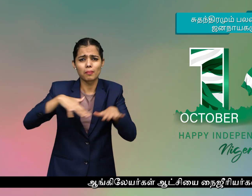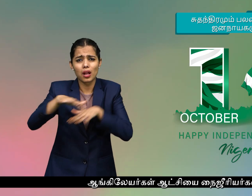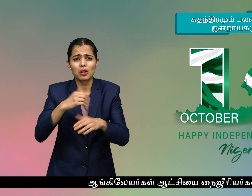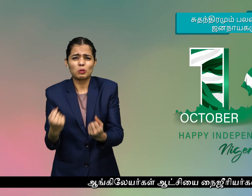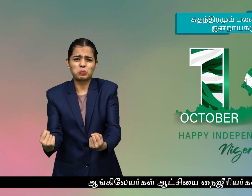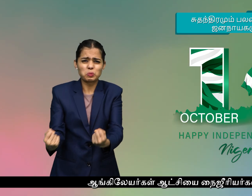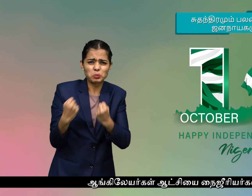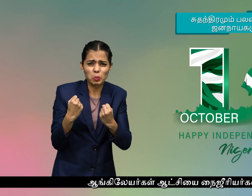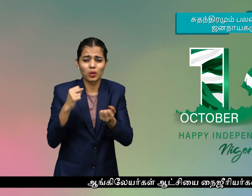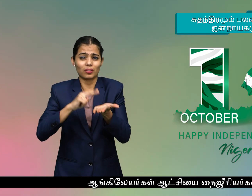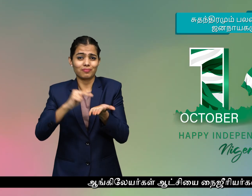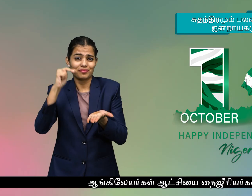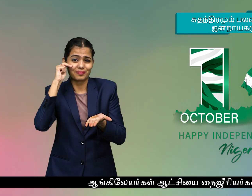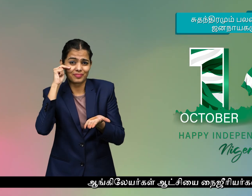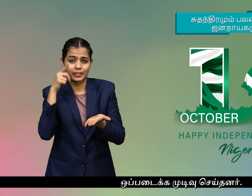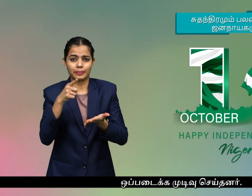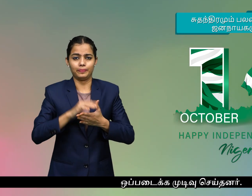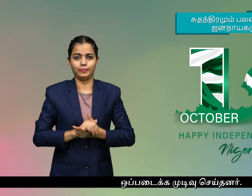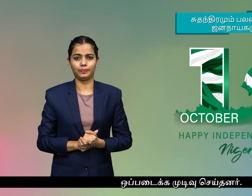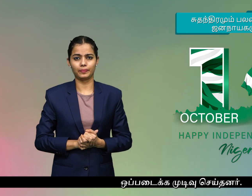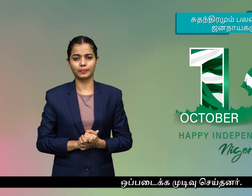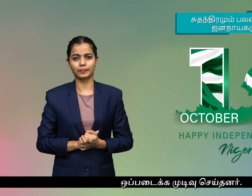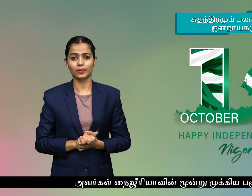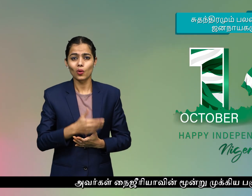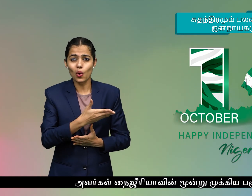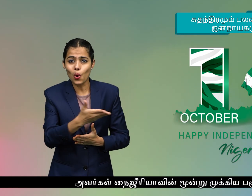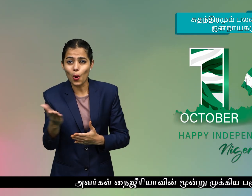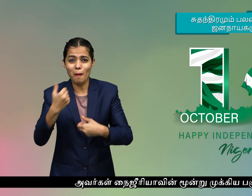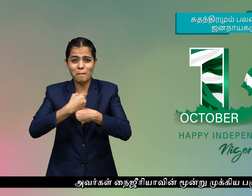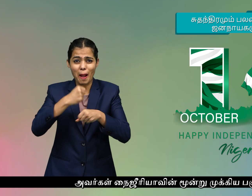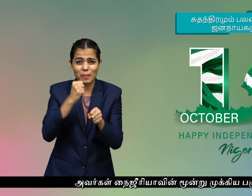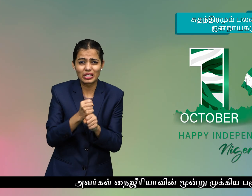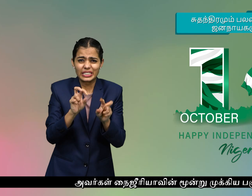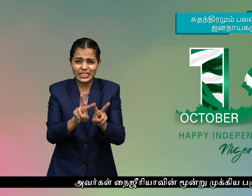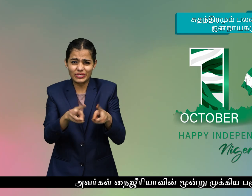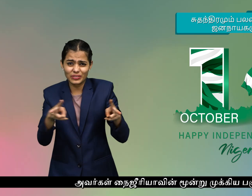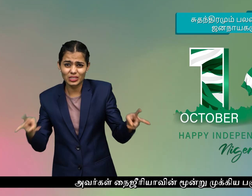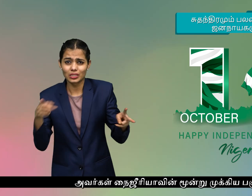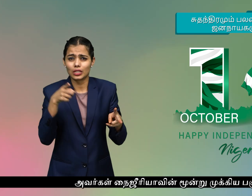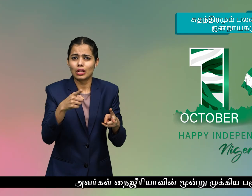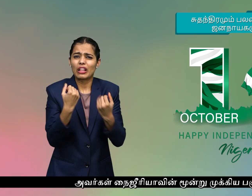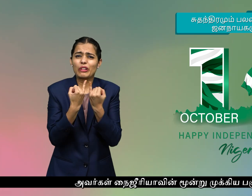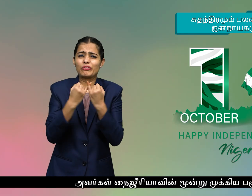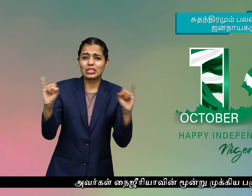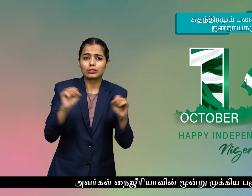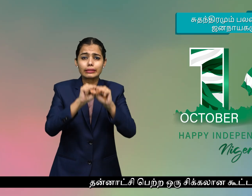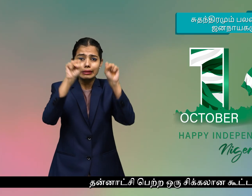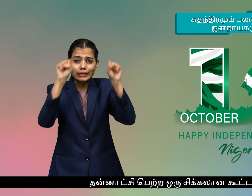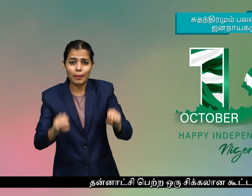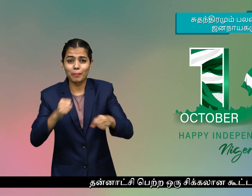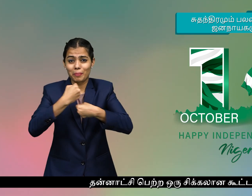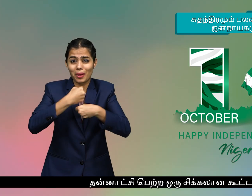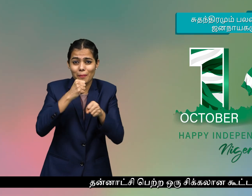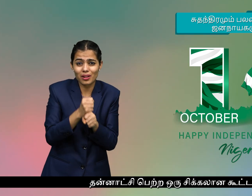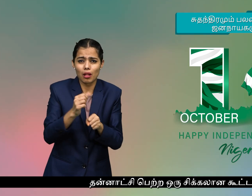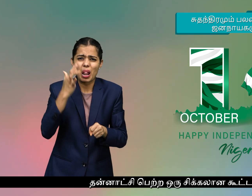ஆங்கிலேயர்கள் ஆட்சியை நைஜீரியர்களிடம் ஒப்படைக்க முடிவு செய்தனர். அவர்கள் நைஜீரியாவின் 3 முக்கிய பகுதிகளை